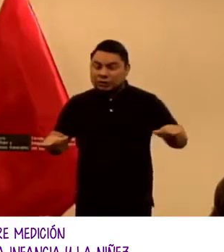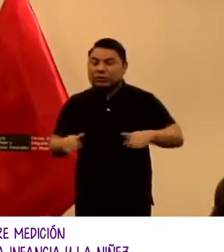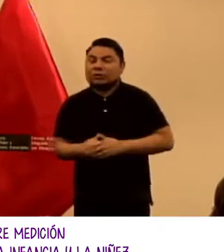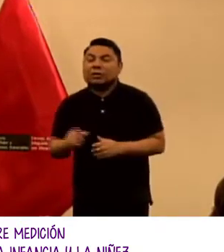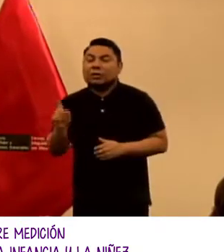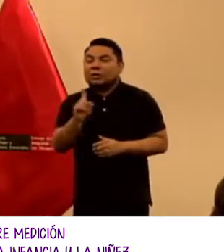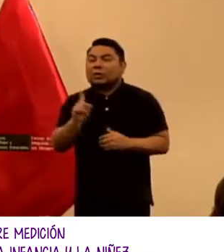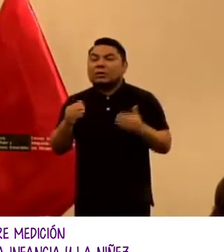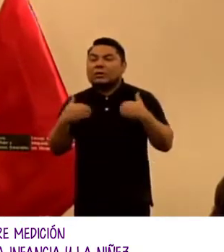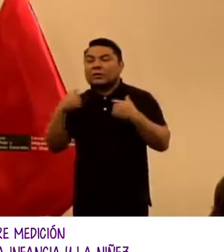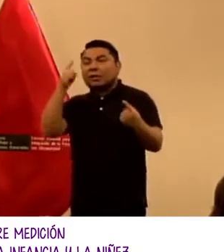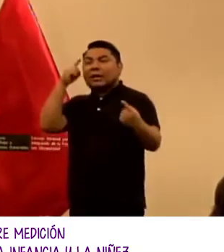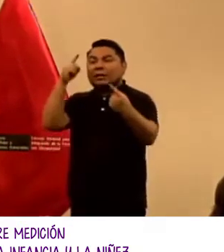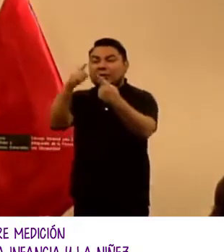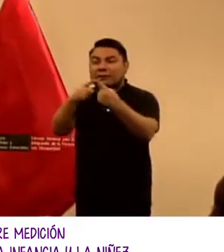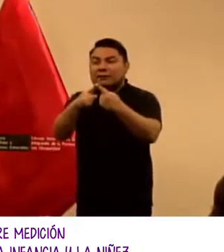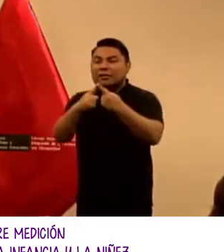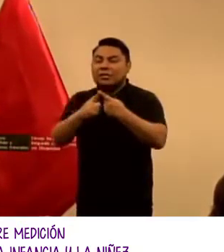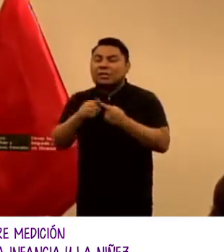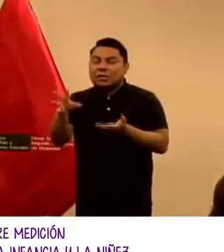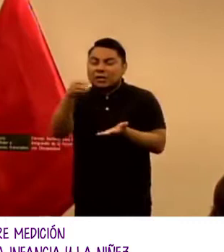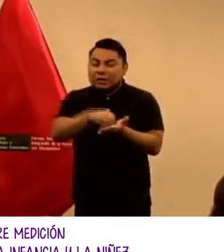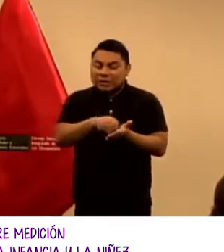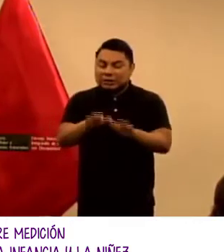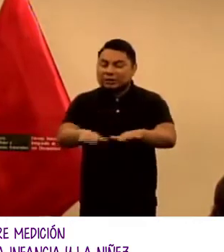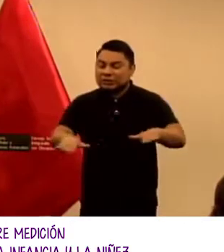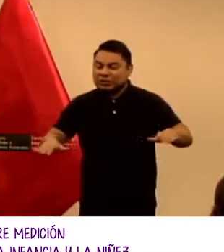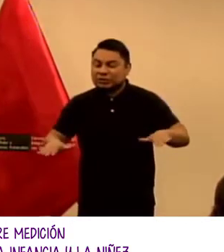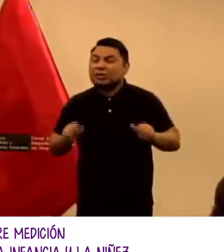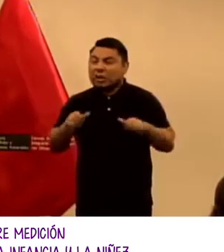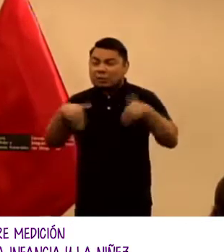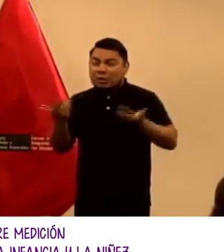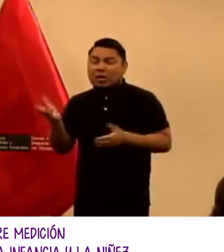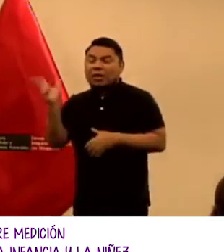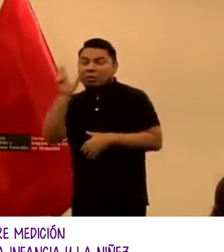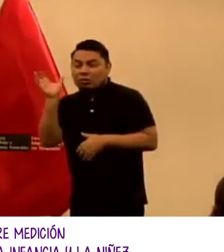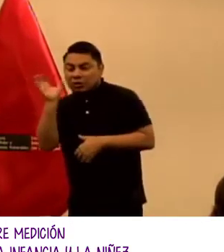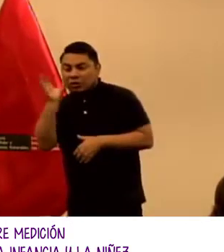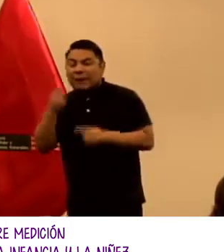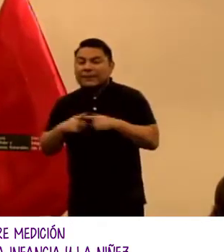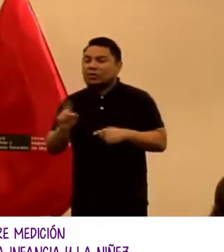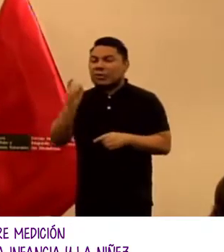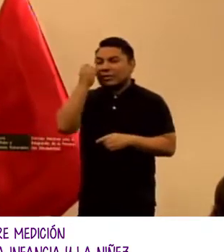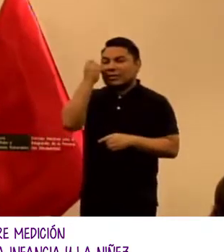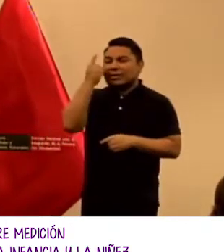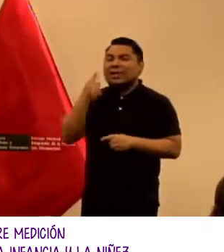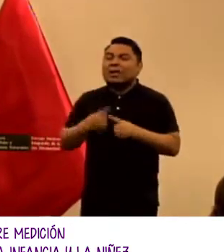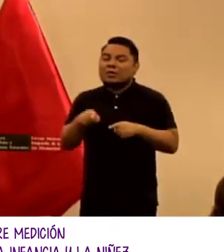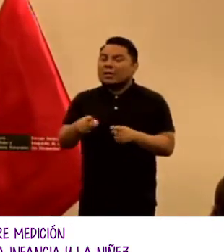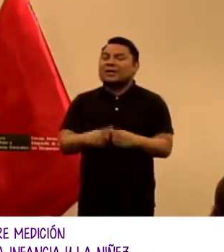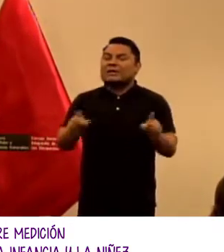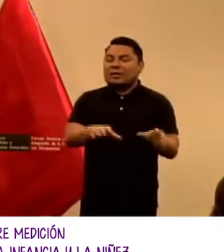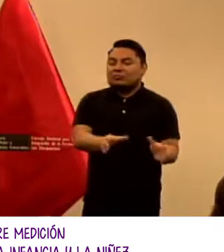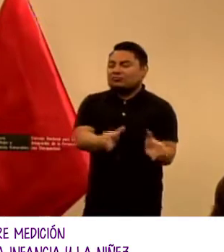No tiene como objetivo registrar a los niños y niñas que puedan oír pero que no entienden, porque esto se hace en el ámbito